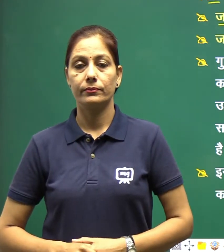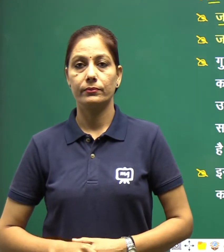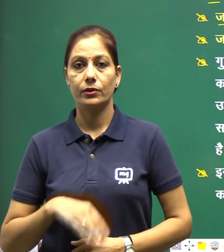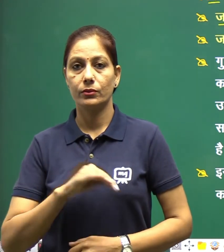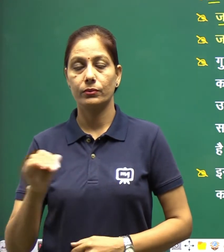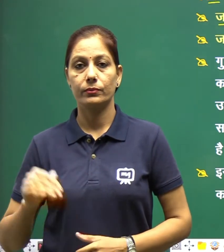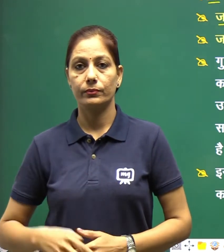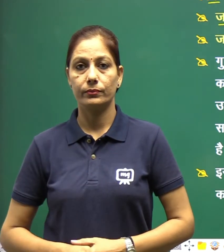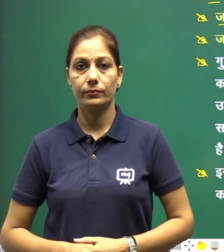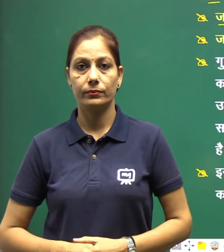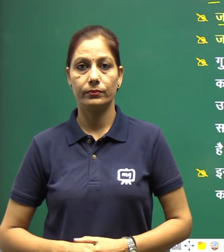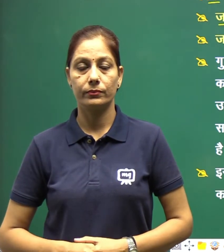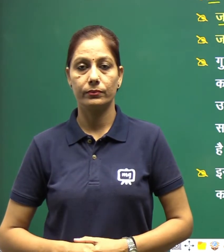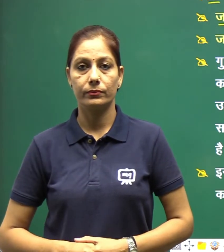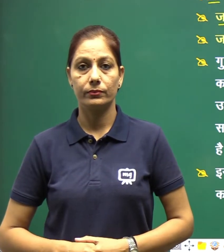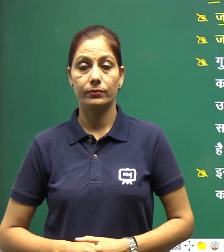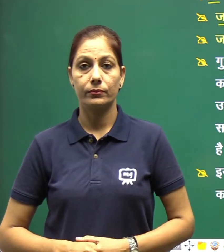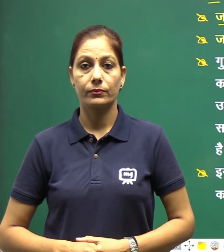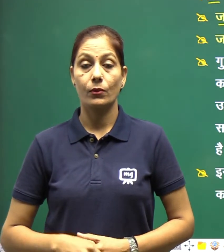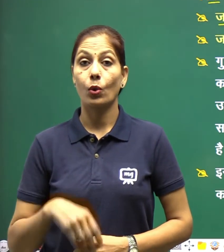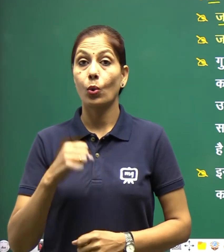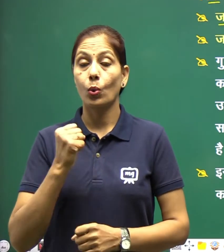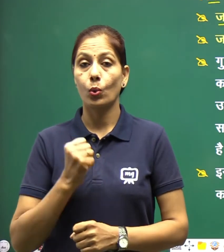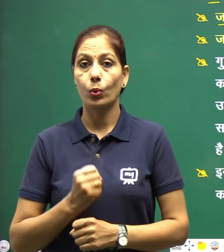बच्चों, गुजराती कविता एवं